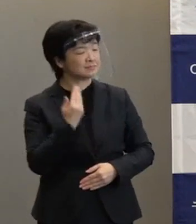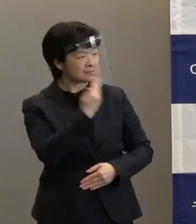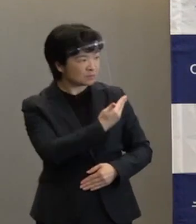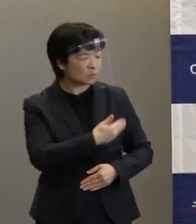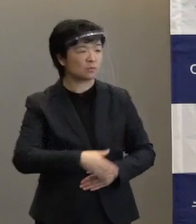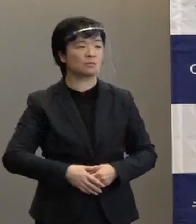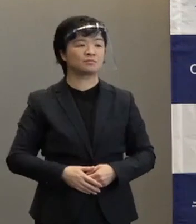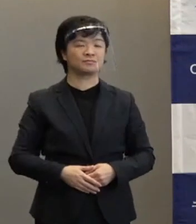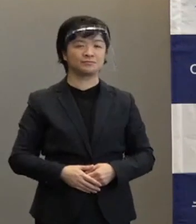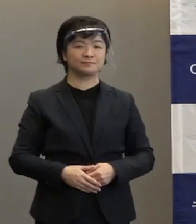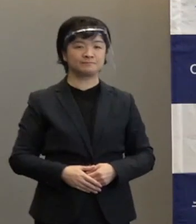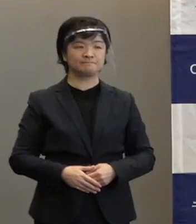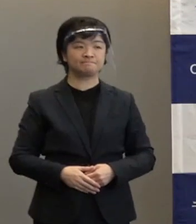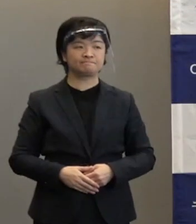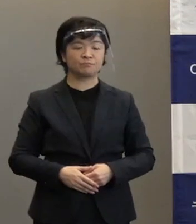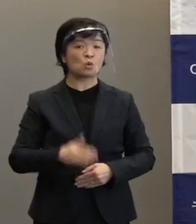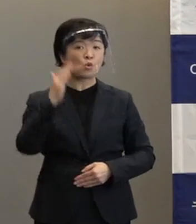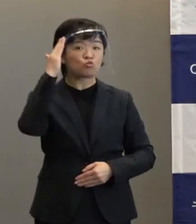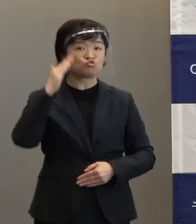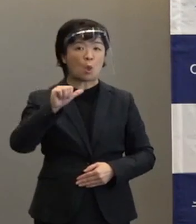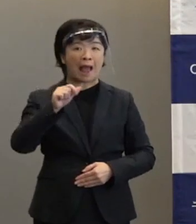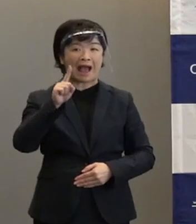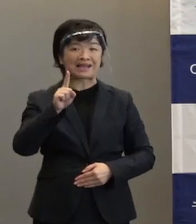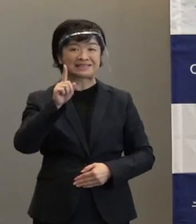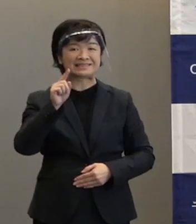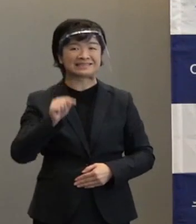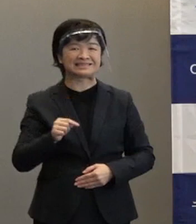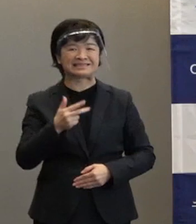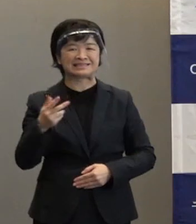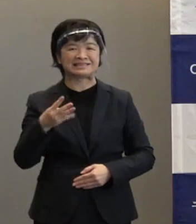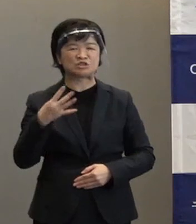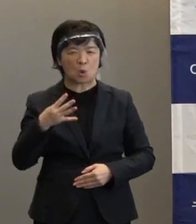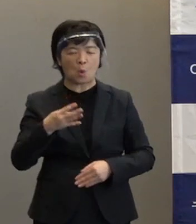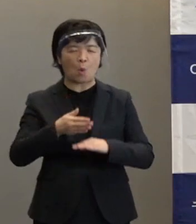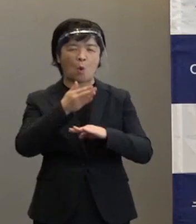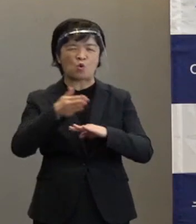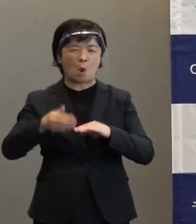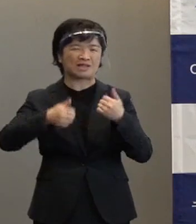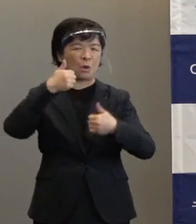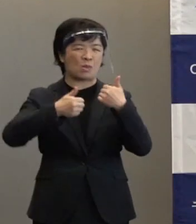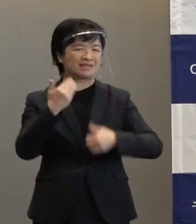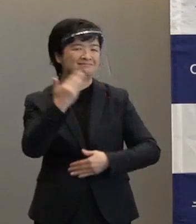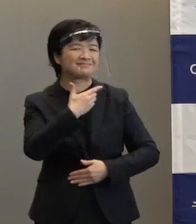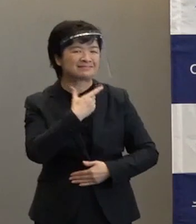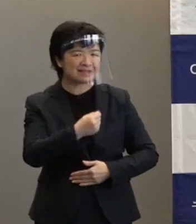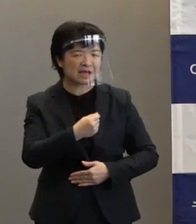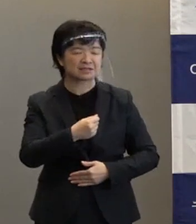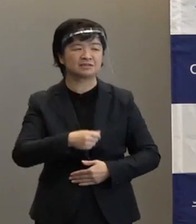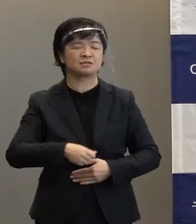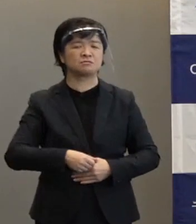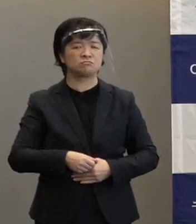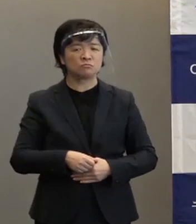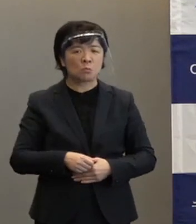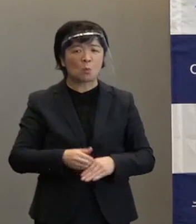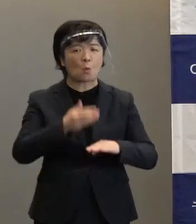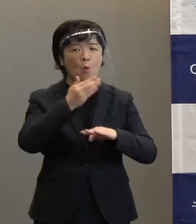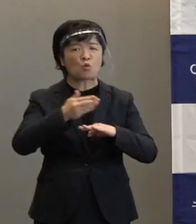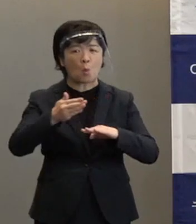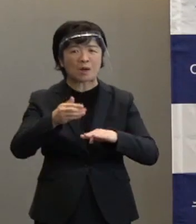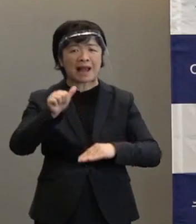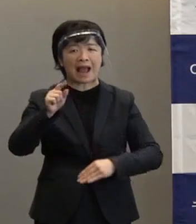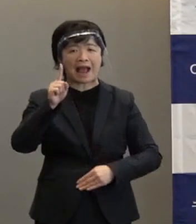川です、はい、お願いします。最初に黒アヒージョの料理コンテストのことでお願いします。はい、アヒージョにした理由